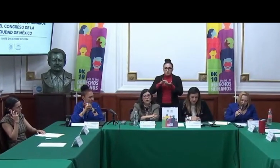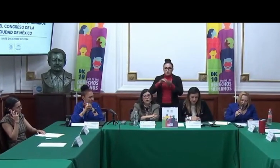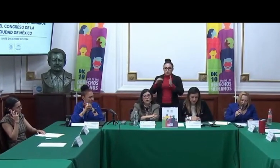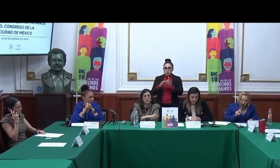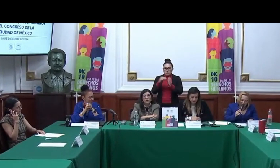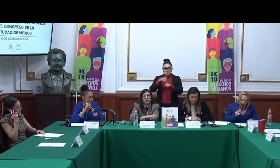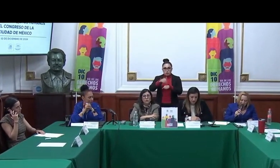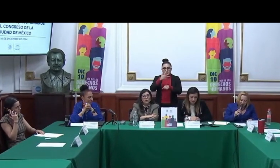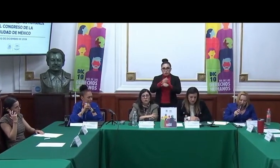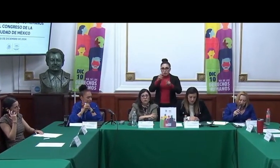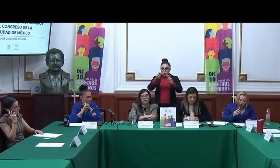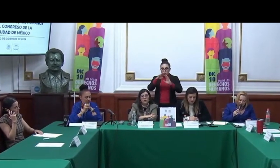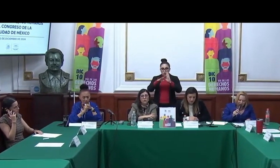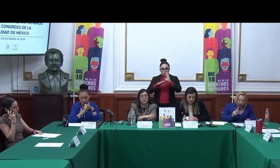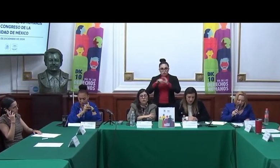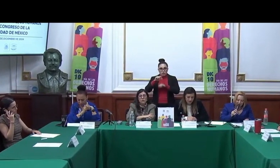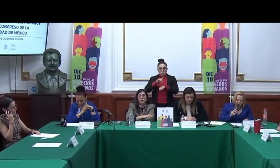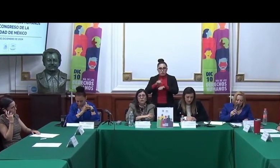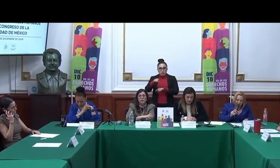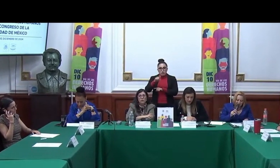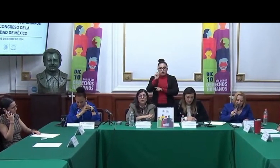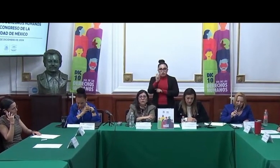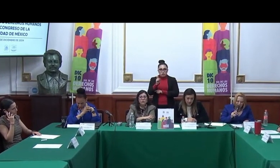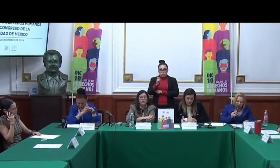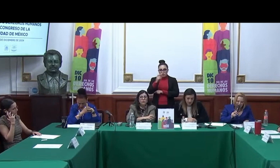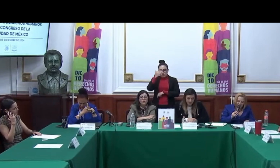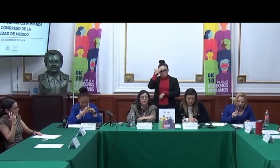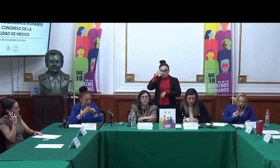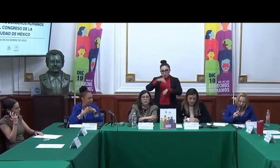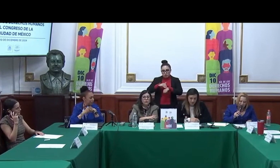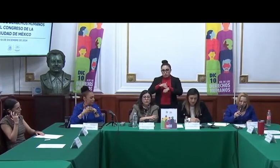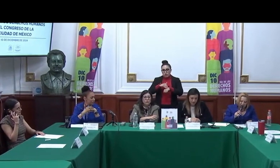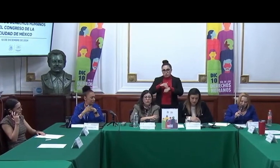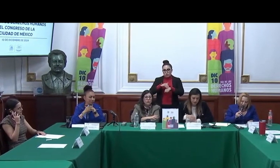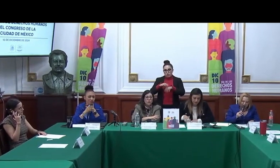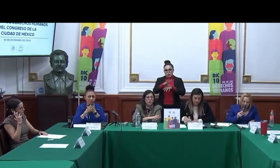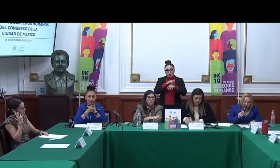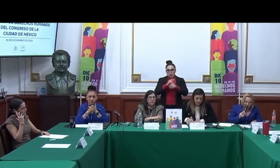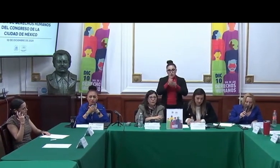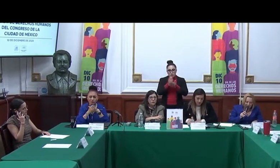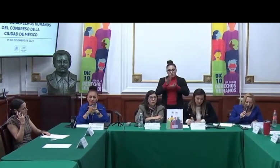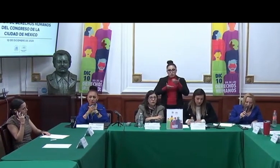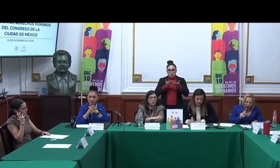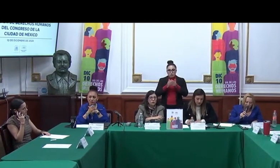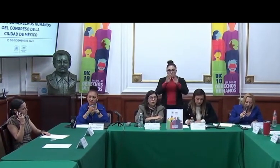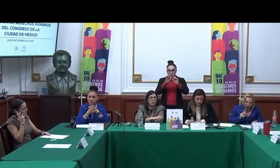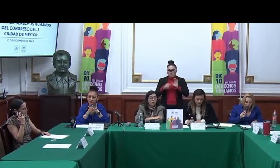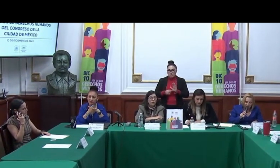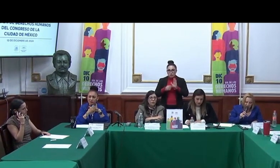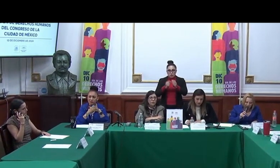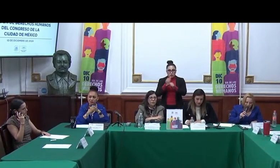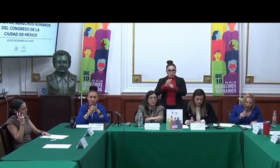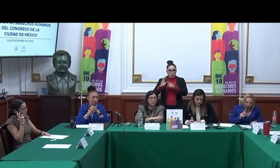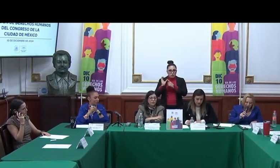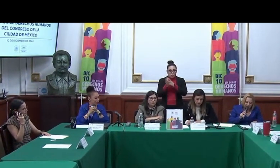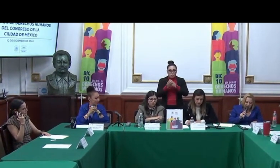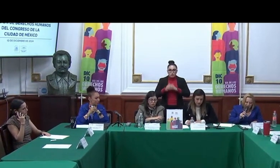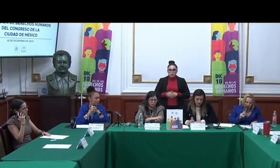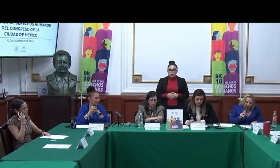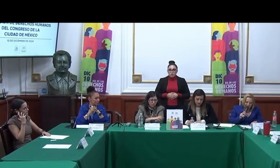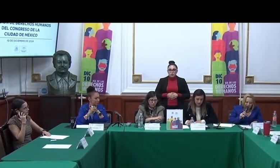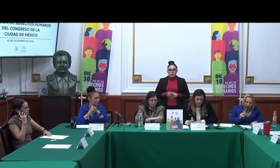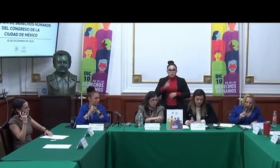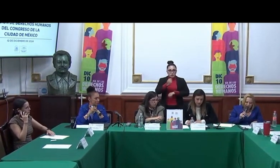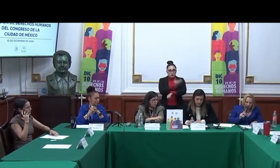del orden del día, correspondiente al dictamen anteriormente mencionado que presenta esta comisión. Quienes estén